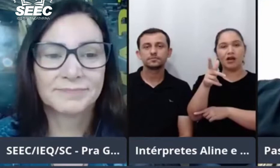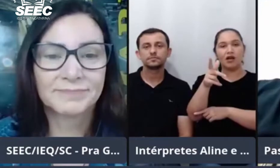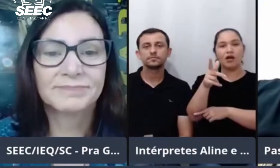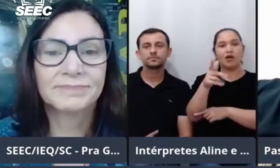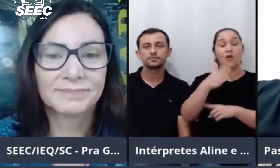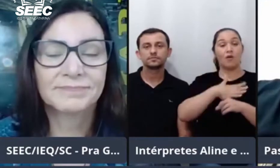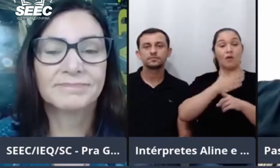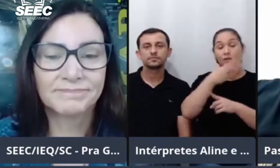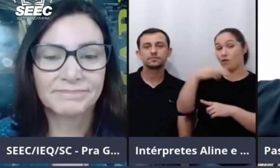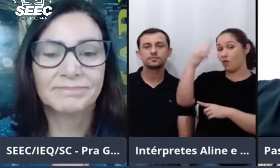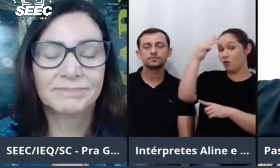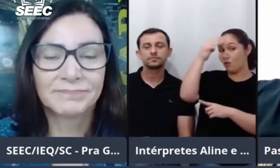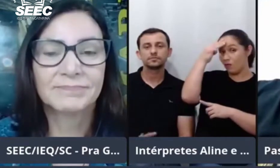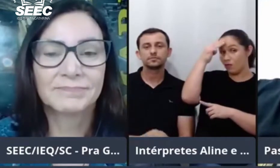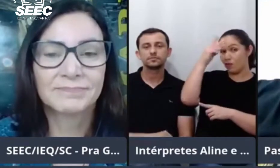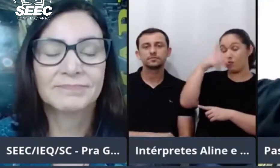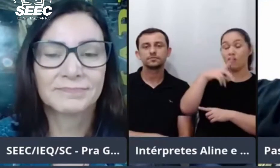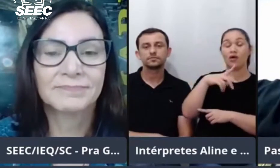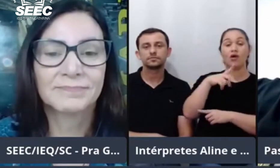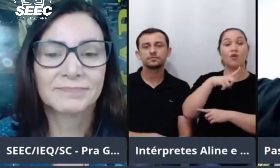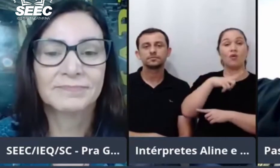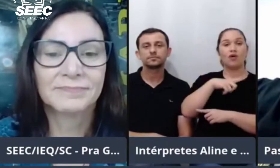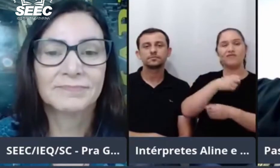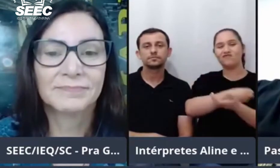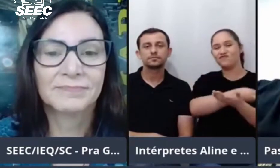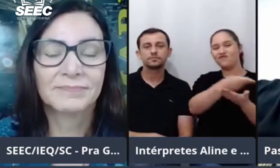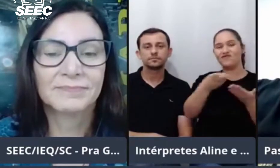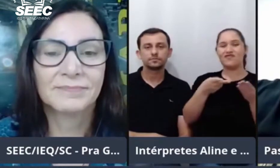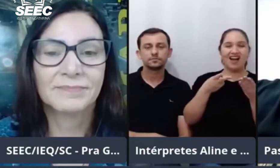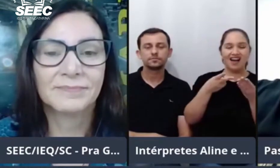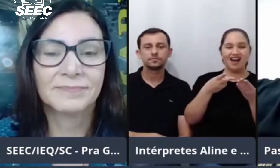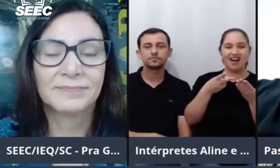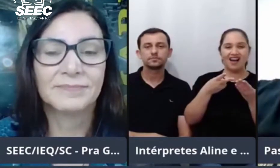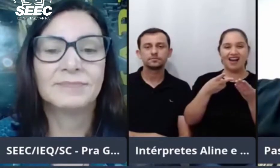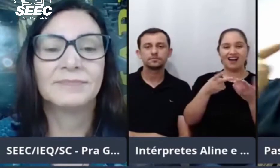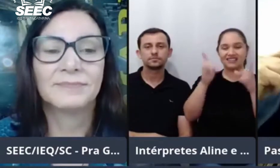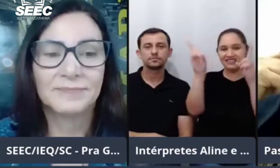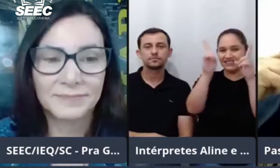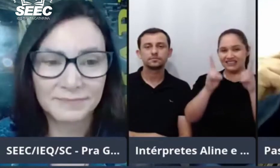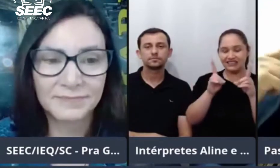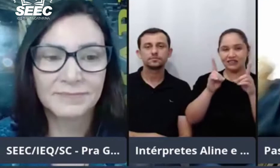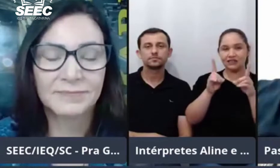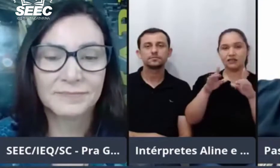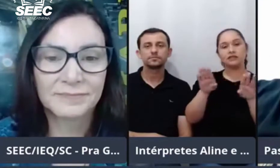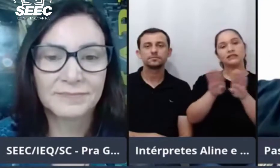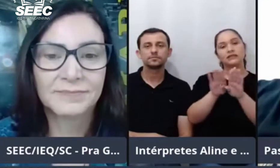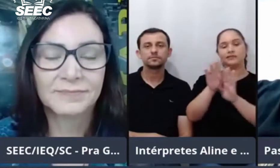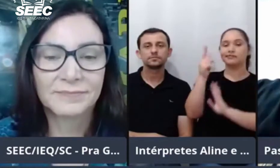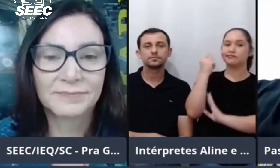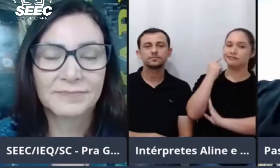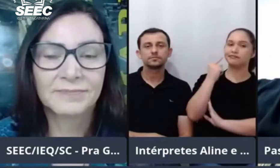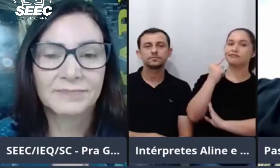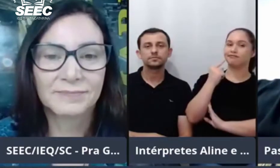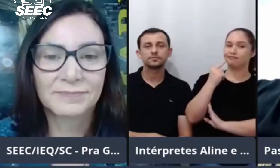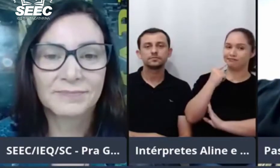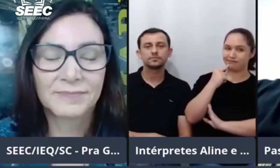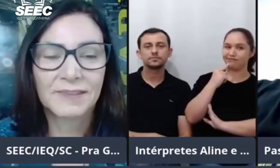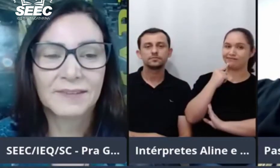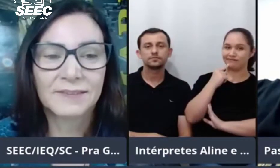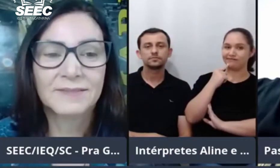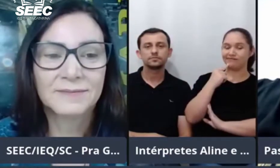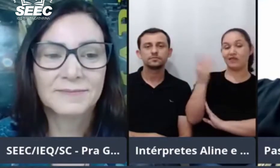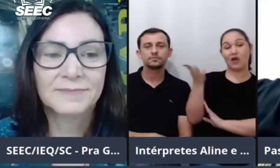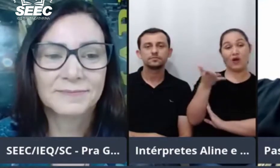Deus. Ele superou quase 90% delas, né? E a surdez acompanha ele, mas hoje ele é